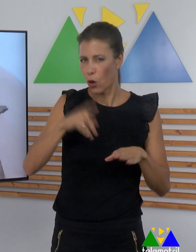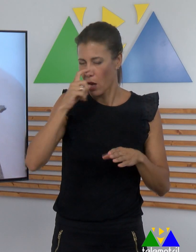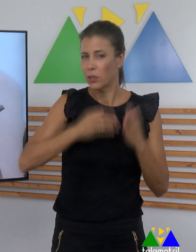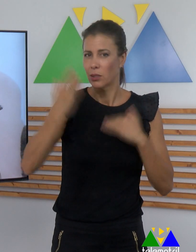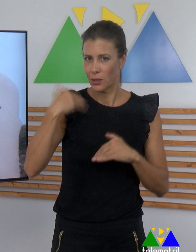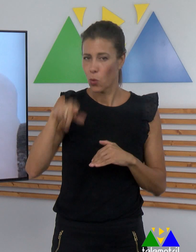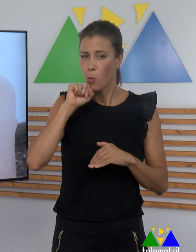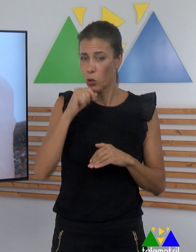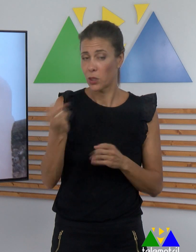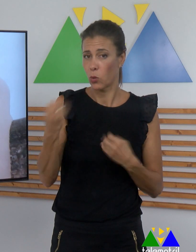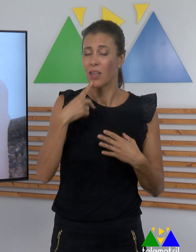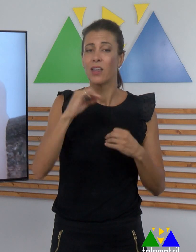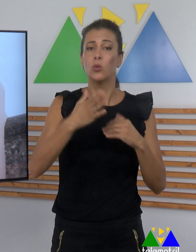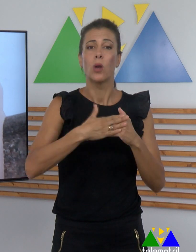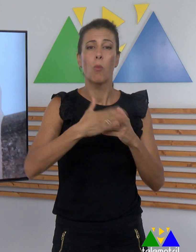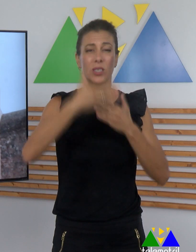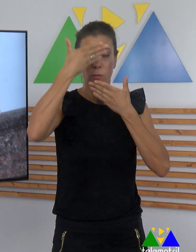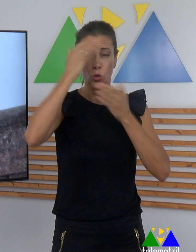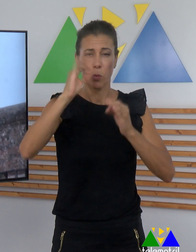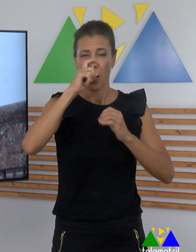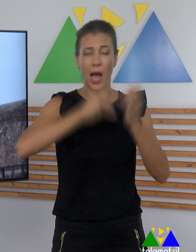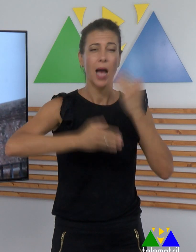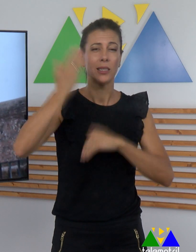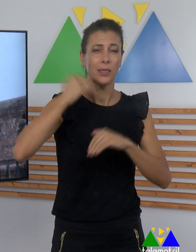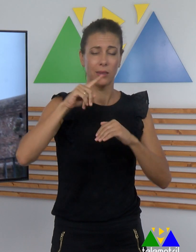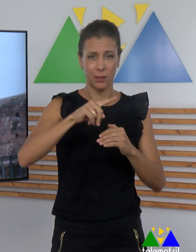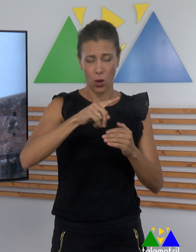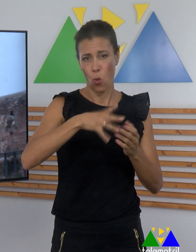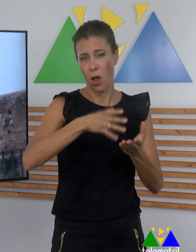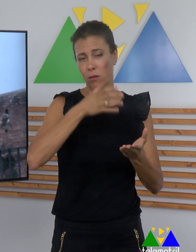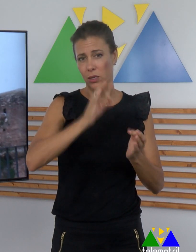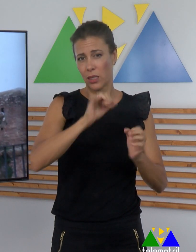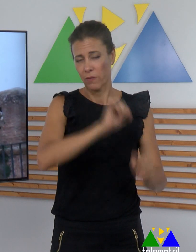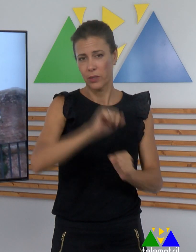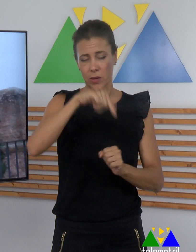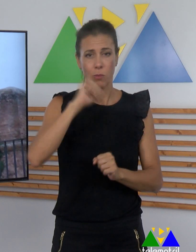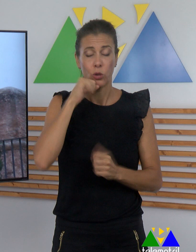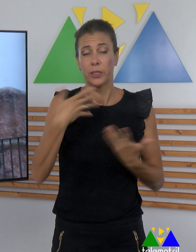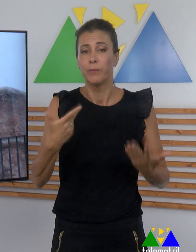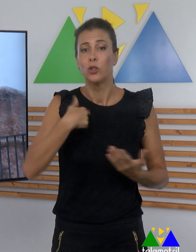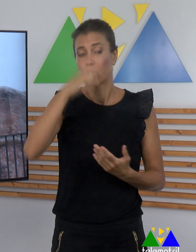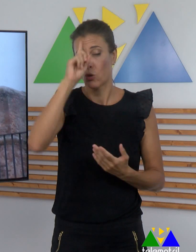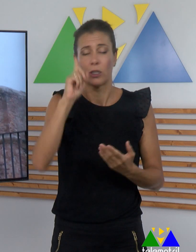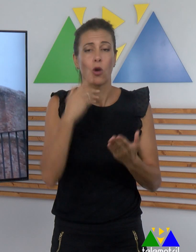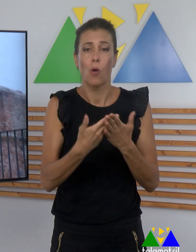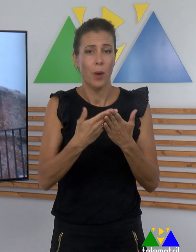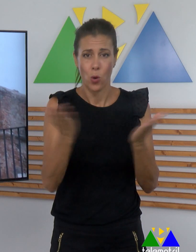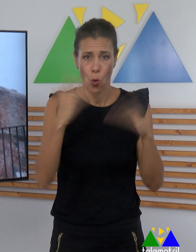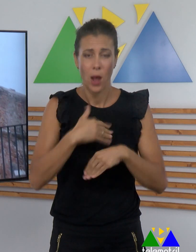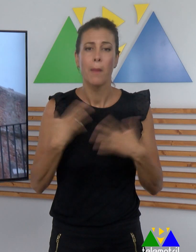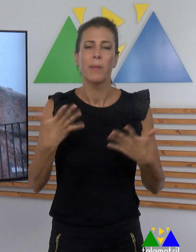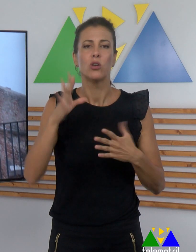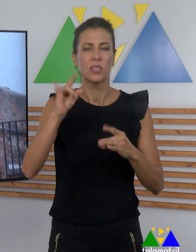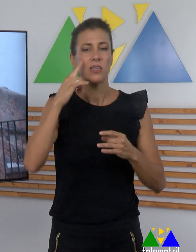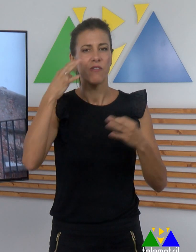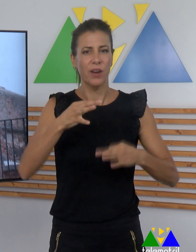puerta era una puerta musulmana de las antiguas murallas musulmanas de Motril. Eso no se ha podido comprobar, pero sí que es verdad